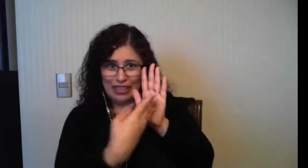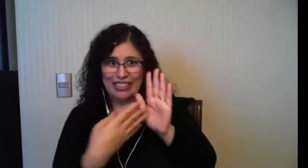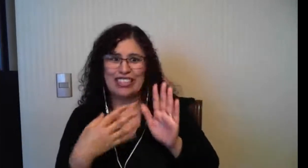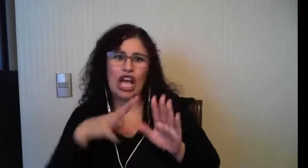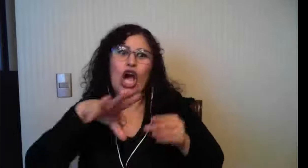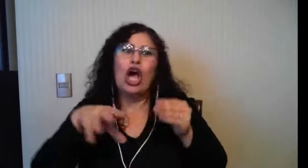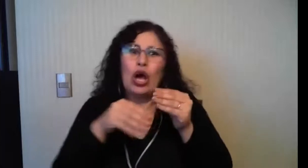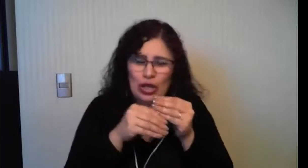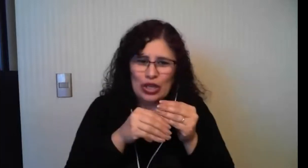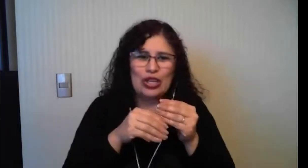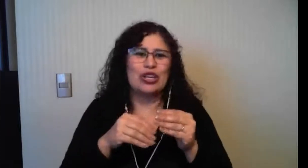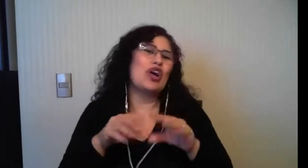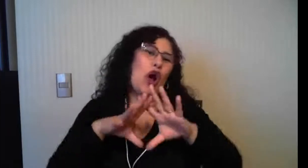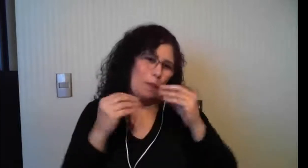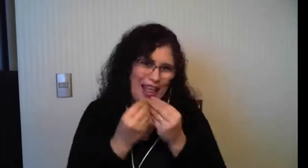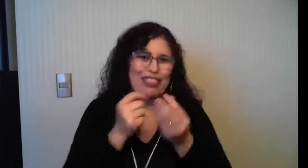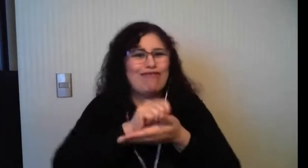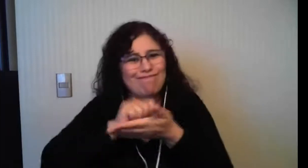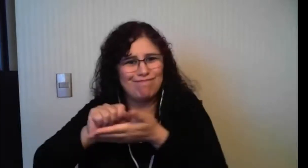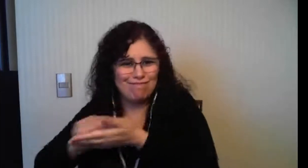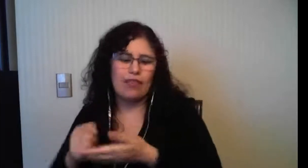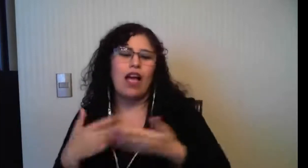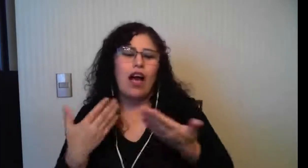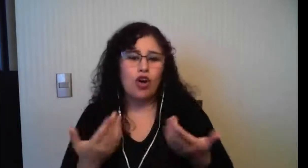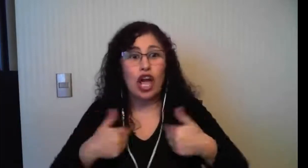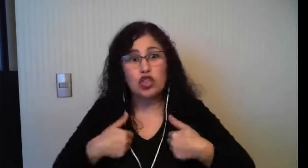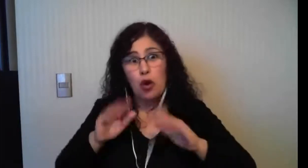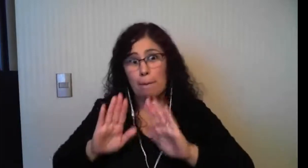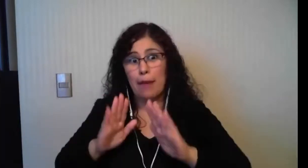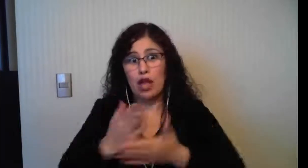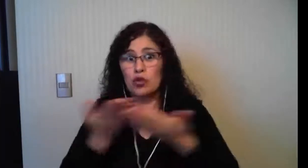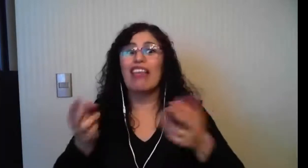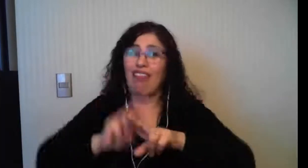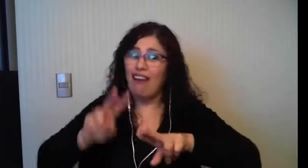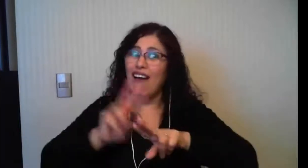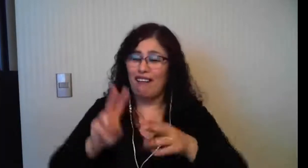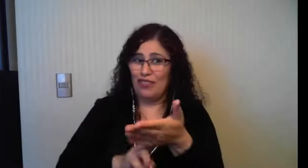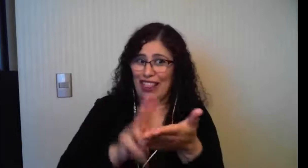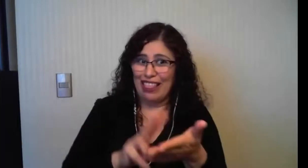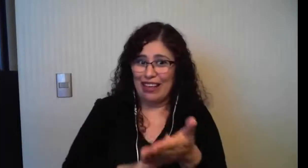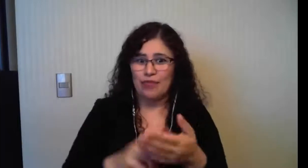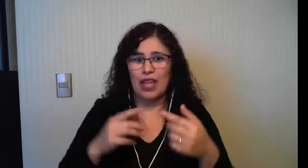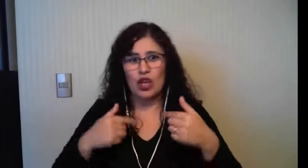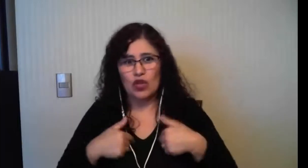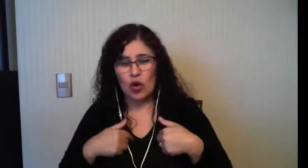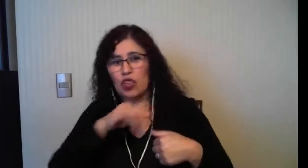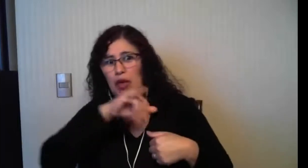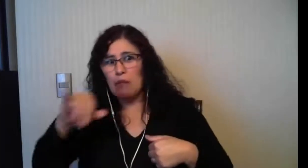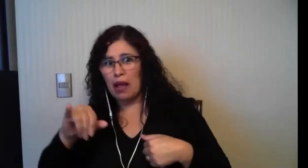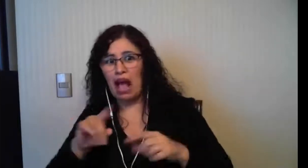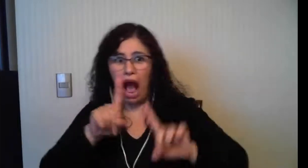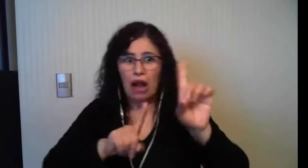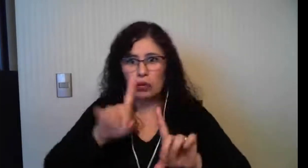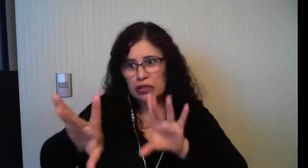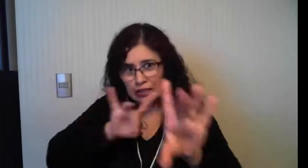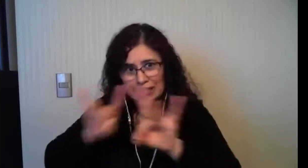clases les voy dando tareas, pero lo que yo espero es que ustedes la realicen, y yo en algún momento me voy a detener a preguntarla, ¿cierto? En